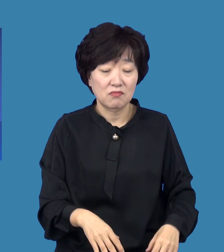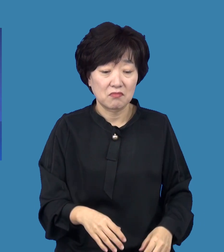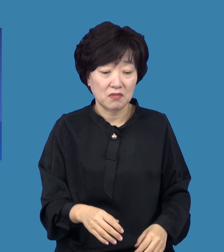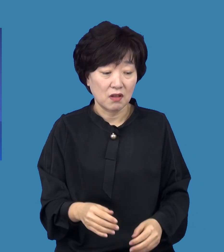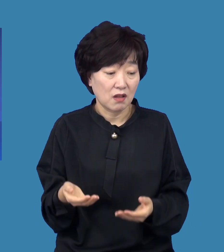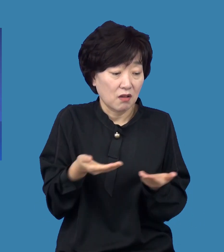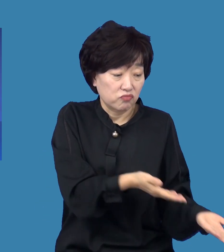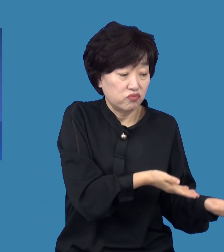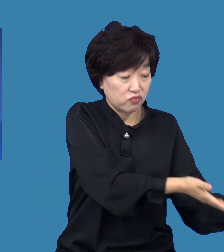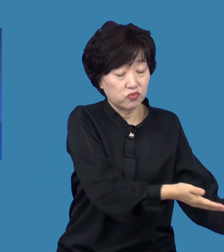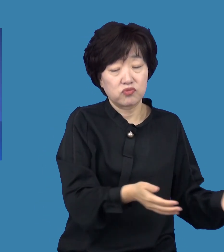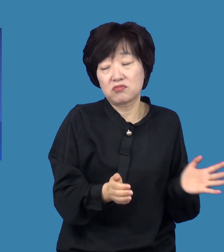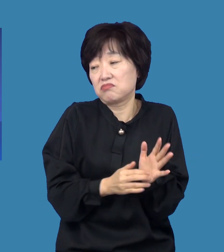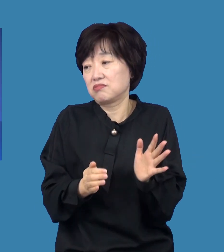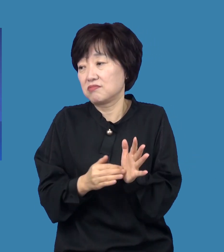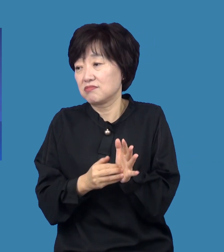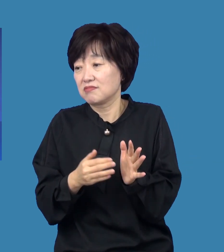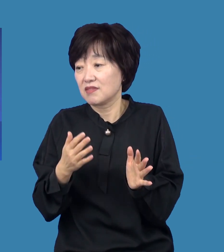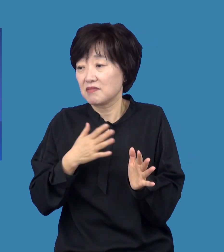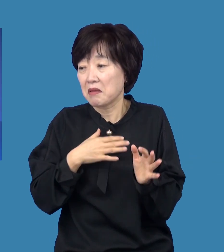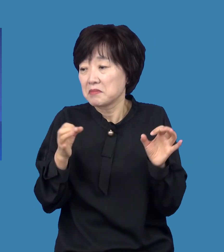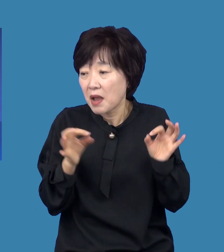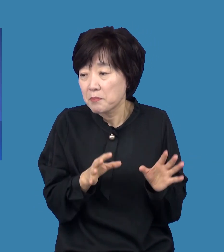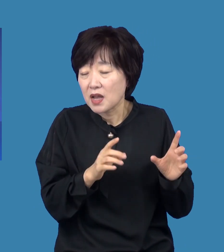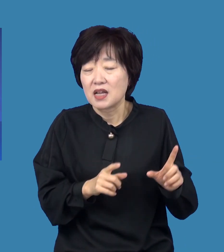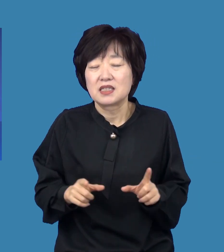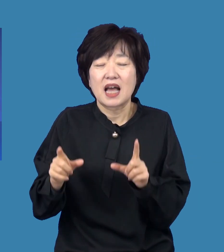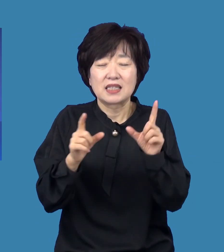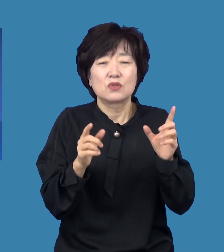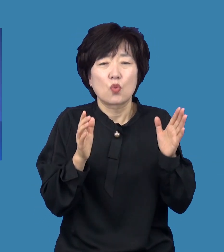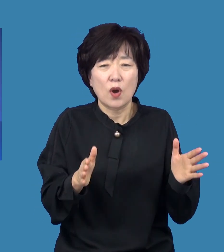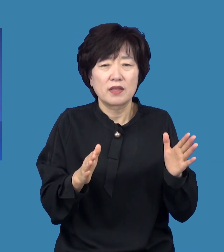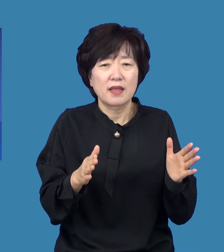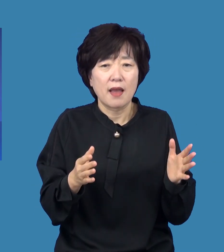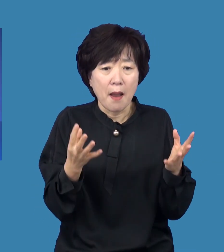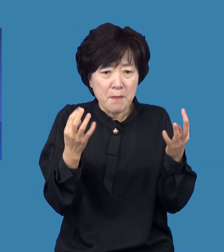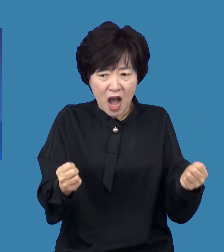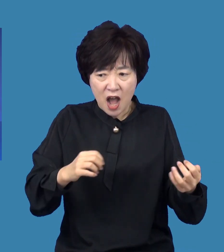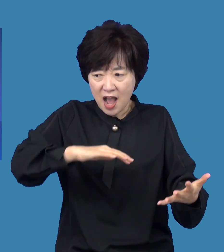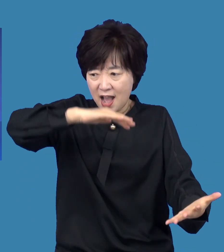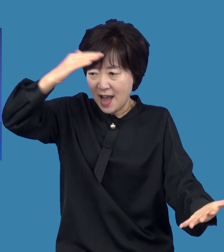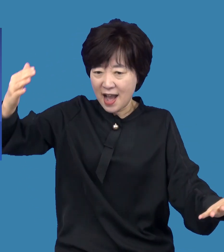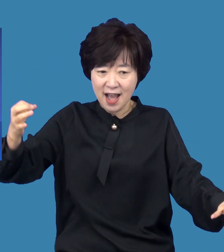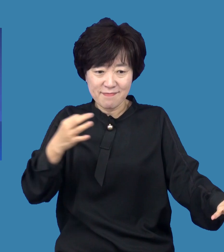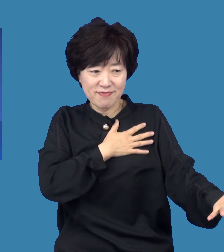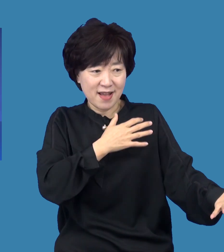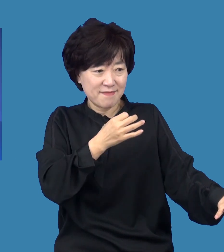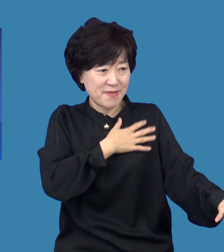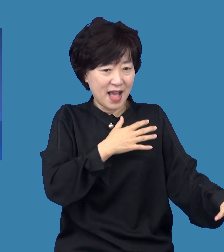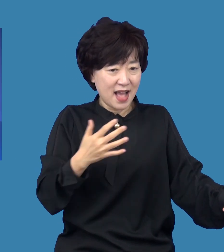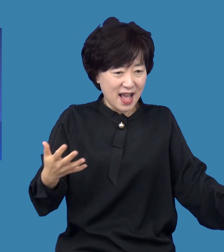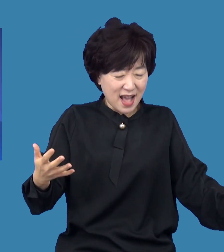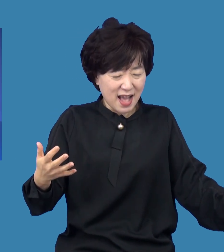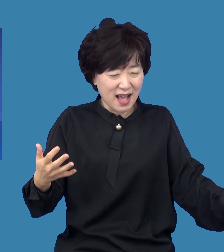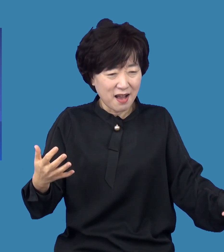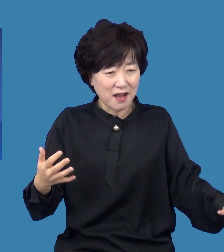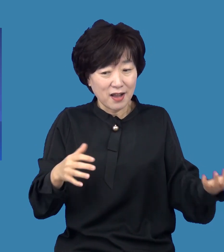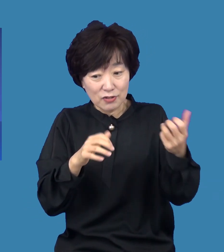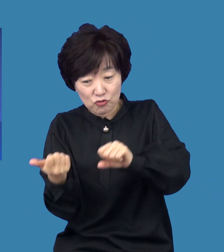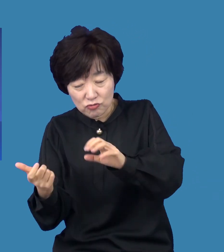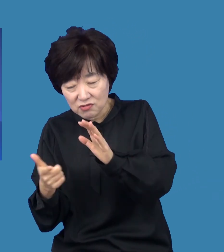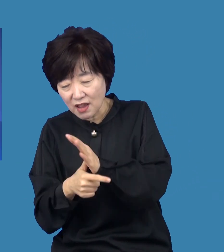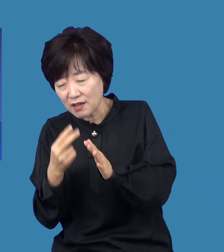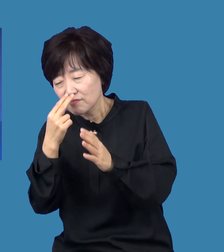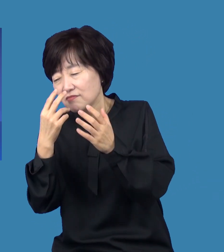거라는 거예요. 나는 잠깐 이 세상 사는 동안에 많은 것을 소유한 것 같았지만 이 세상을 떠나는 순간 그 많은 재물이 다 누구게 되겠느냐는